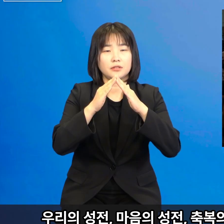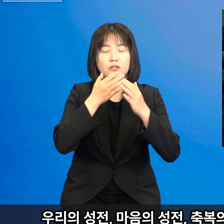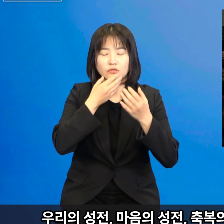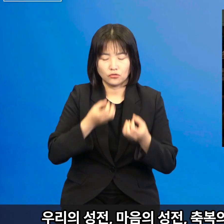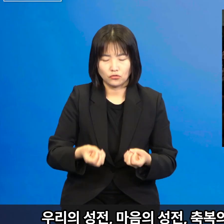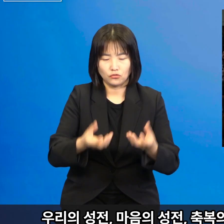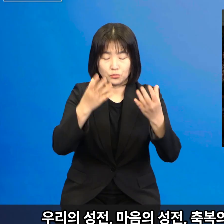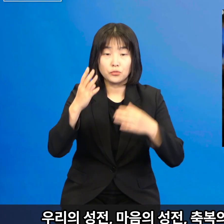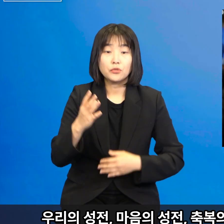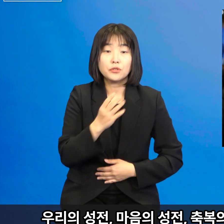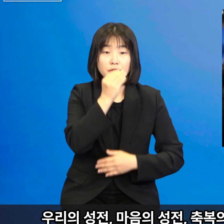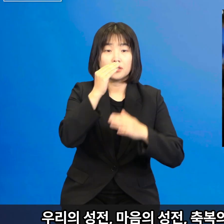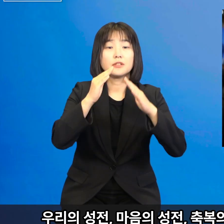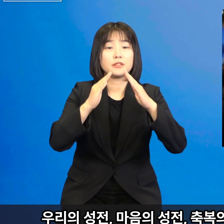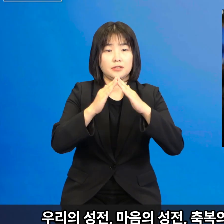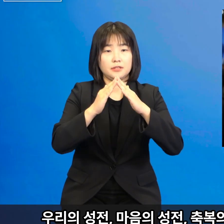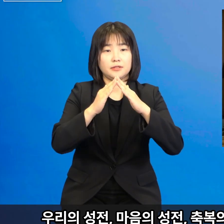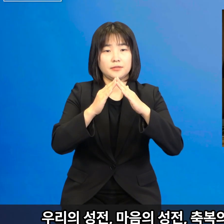축복의 성전,